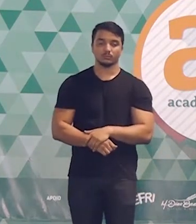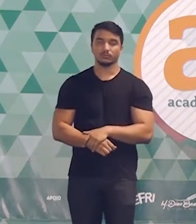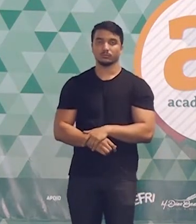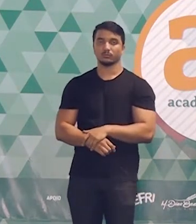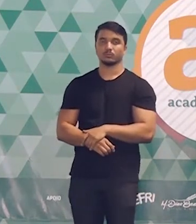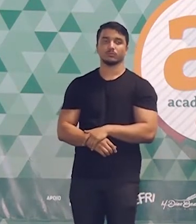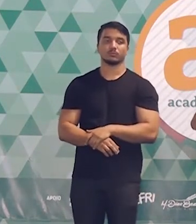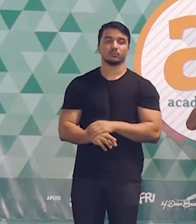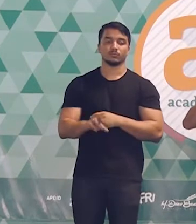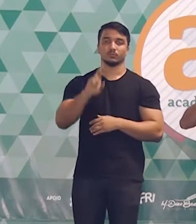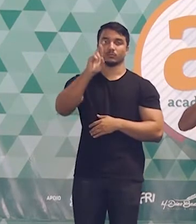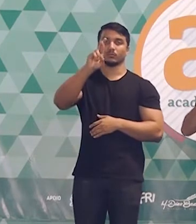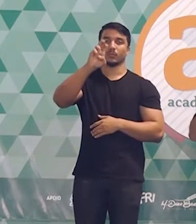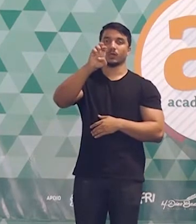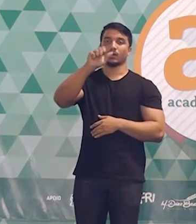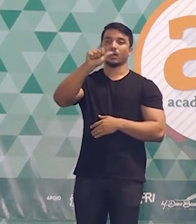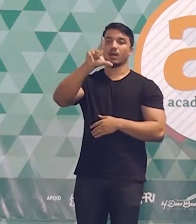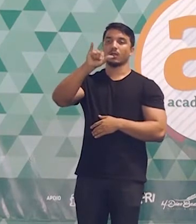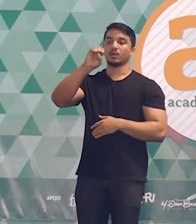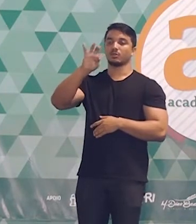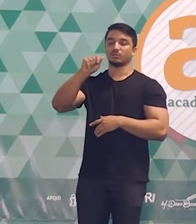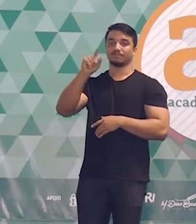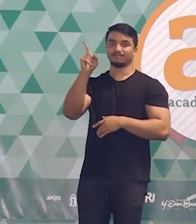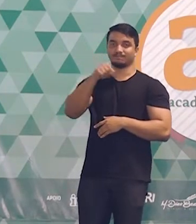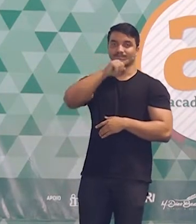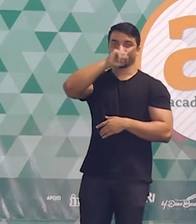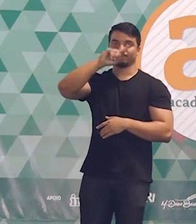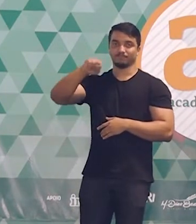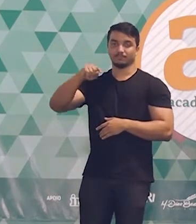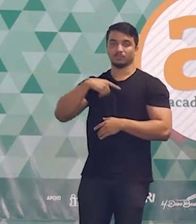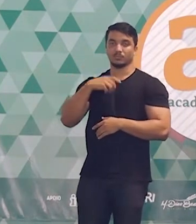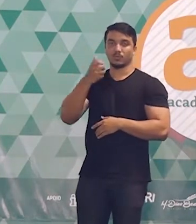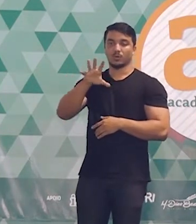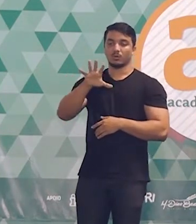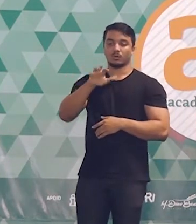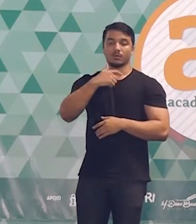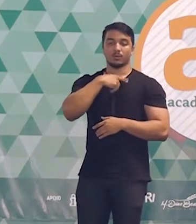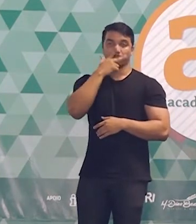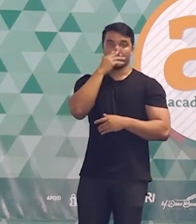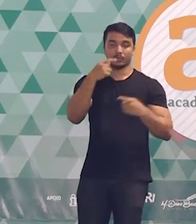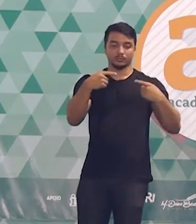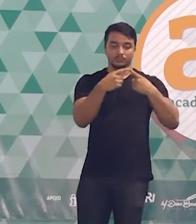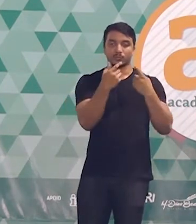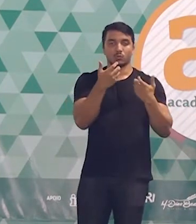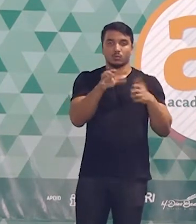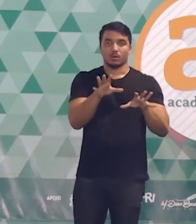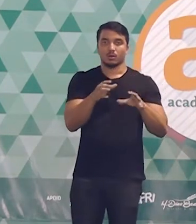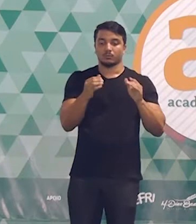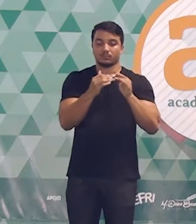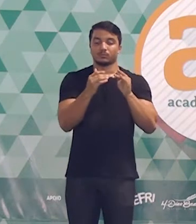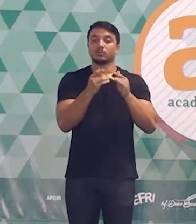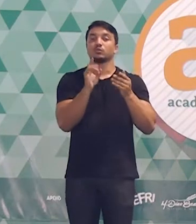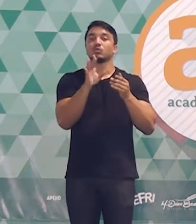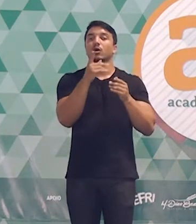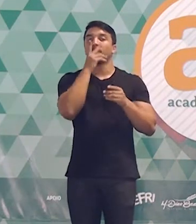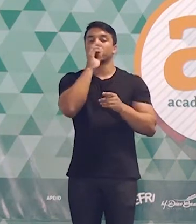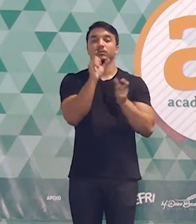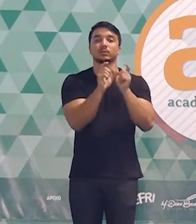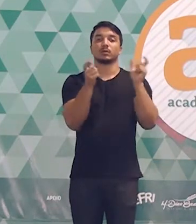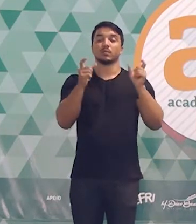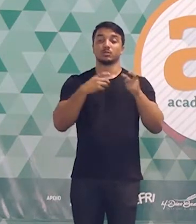a palavra realista, porque não há essa intenção de proximidade com a realidade, sim uma expressão